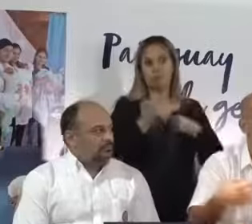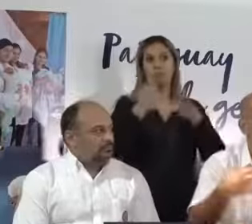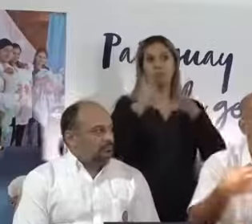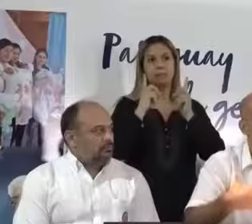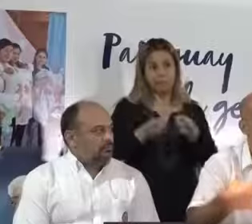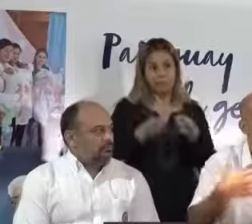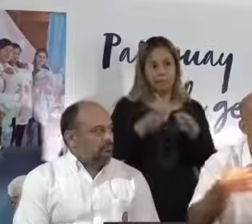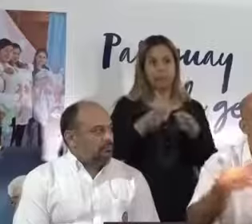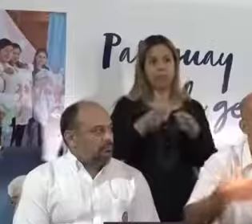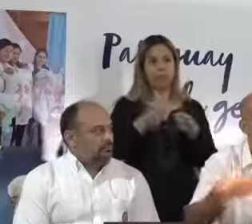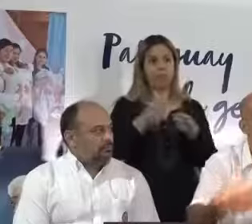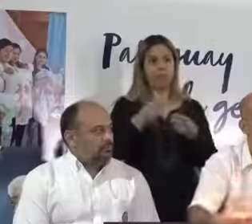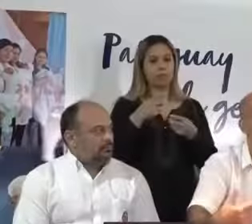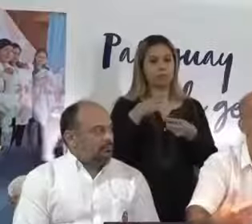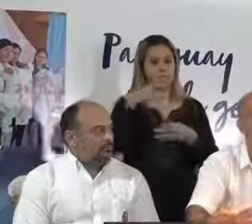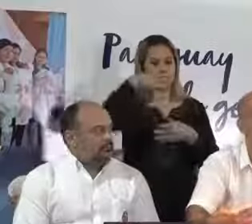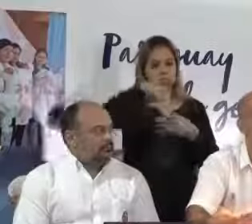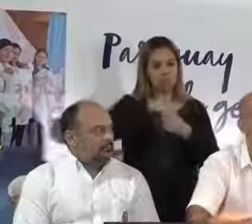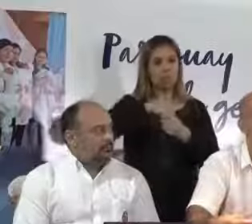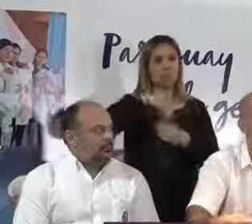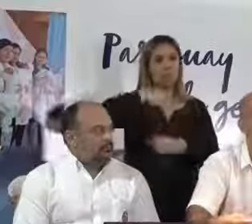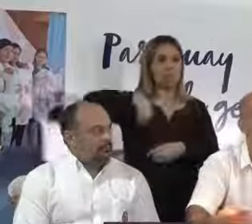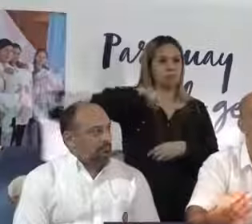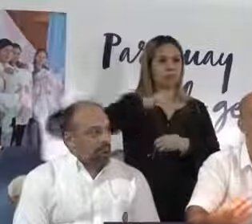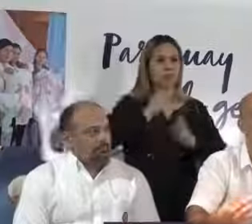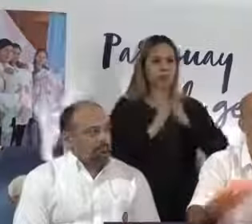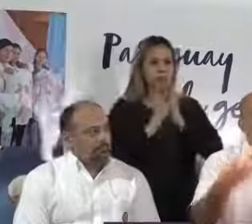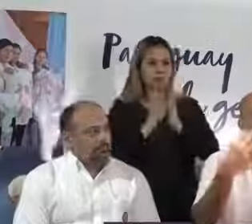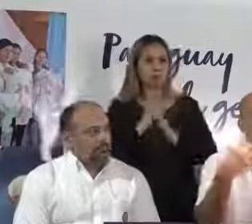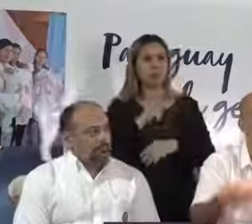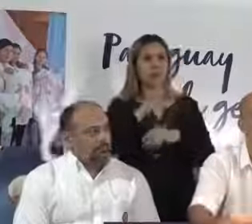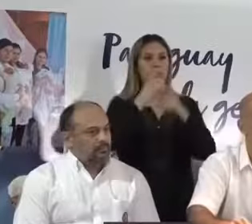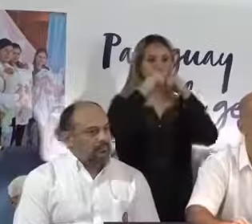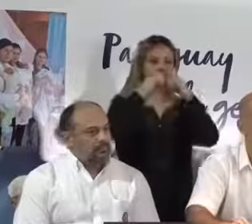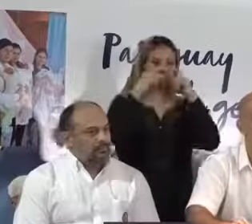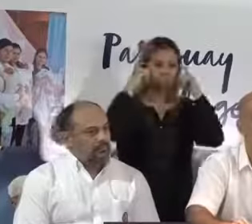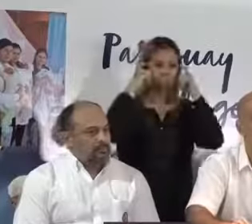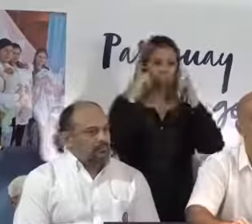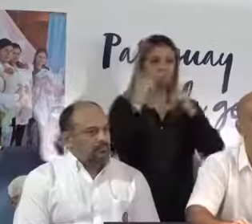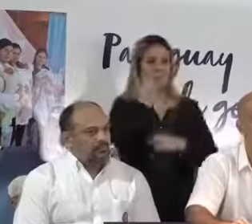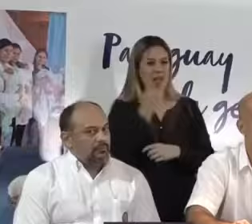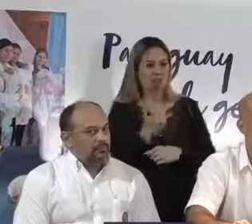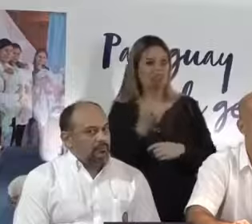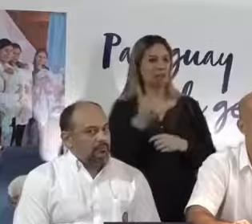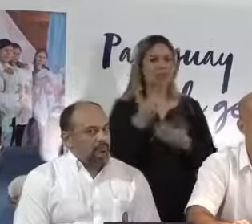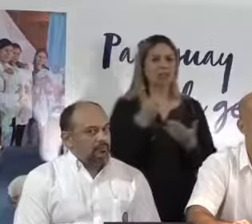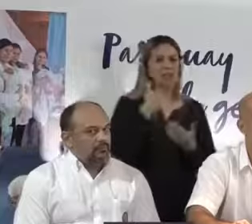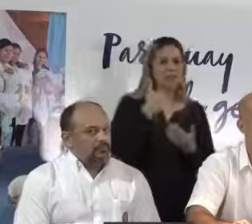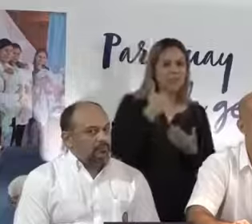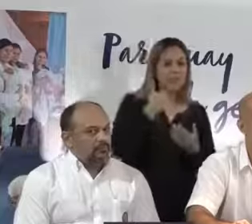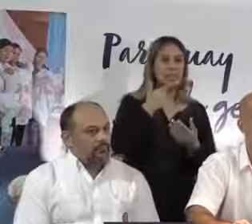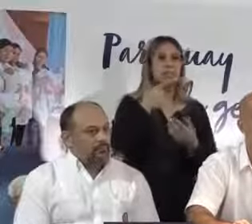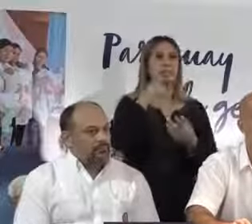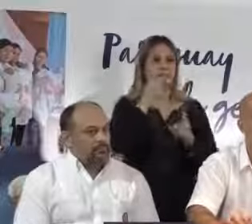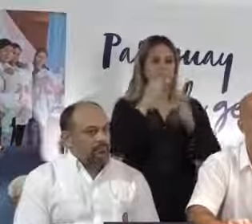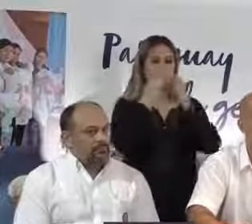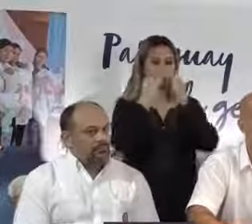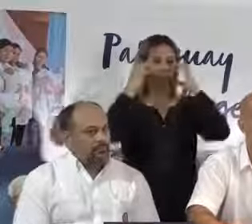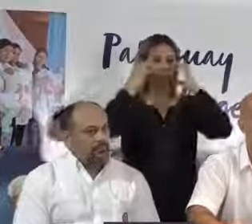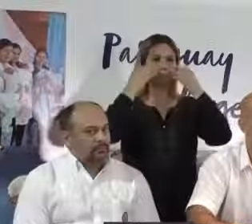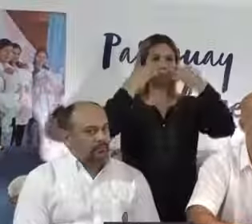este equipamiento, digamos, de aislamiento, máscaras y sencillas y un poco más complejas para,